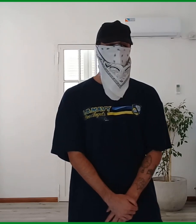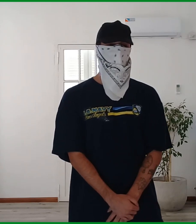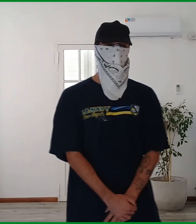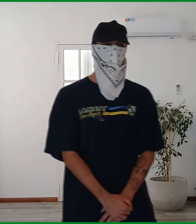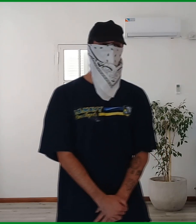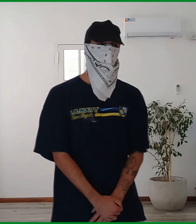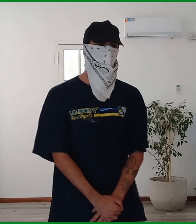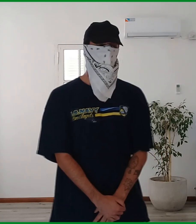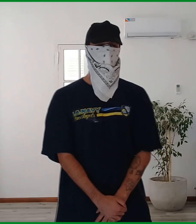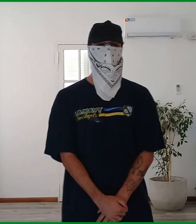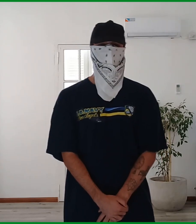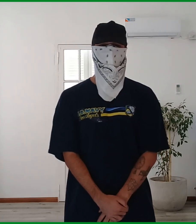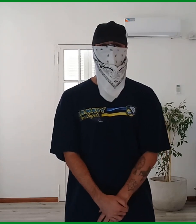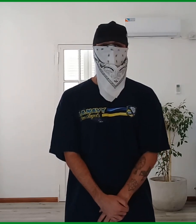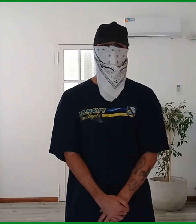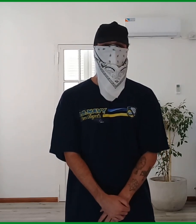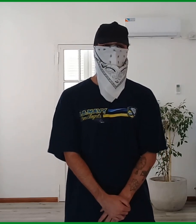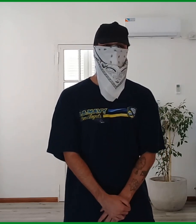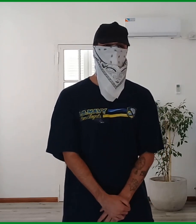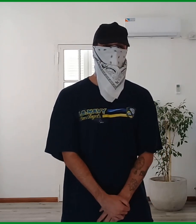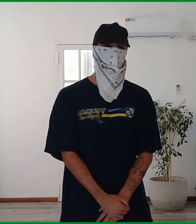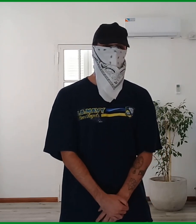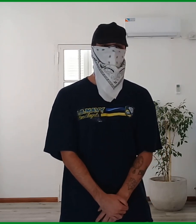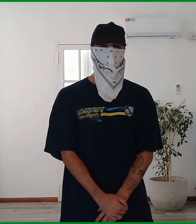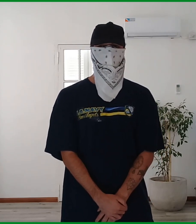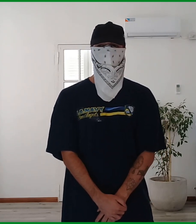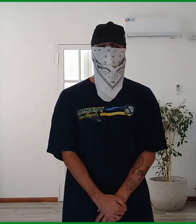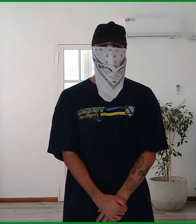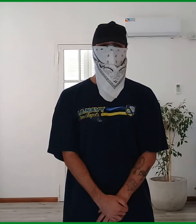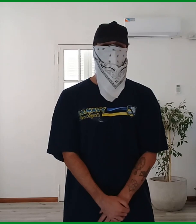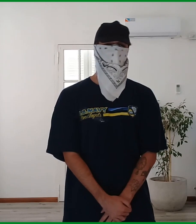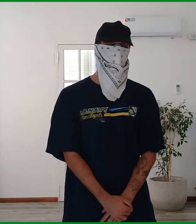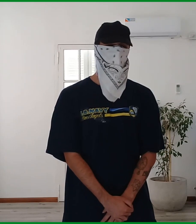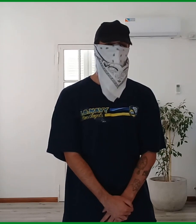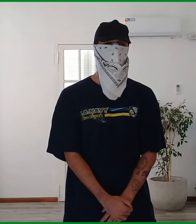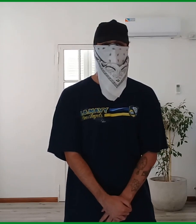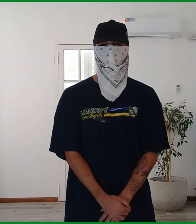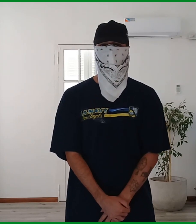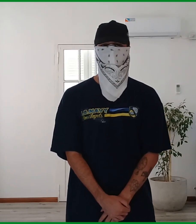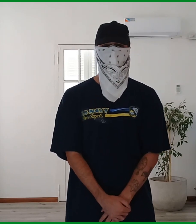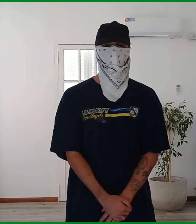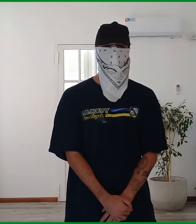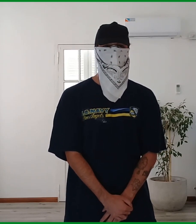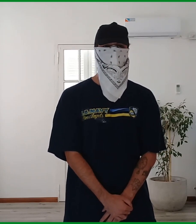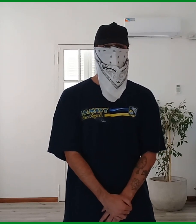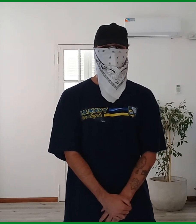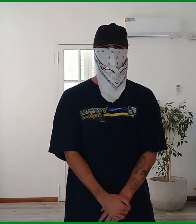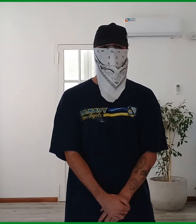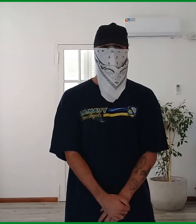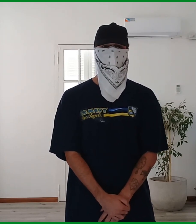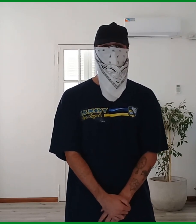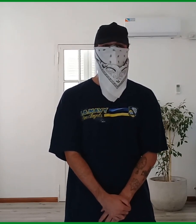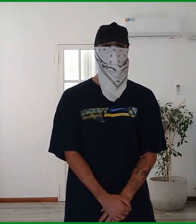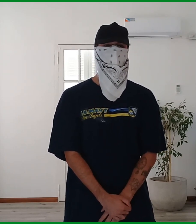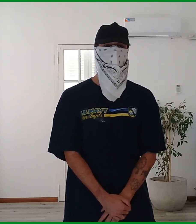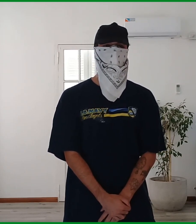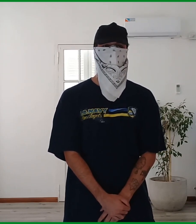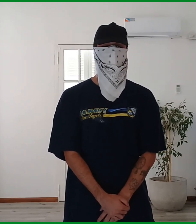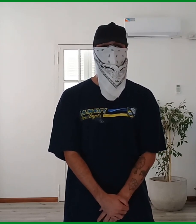de la universidad, Nano Vázquez, me dijo que para él era todo lo contrario, sino que era una expresión